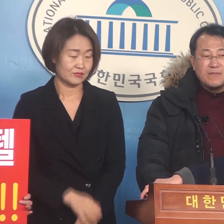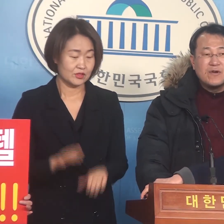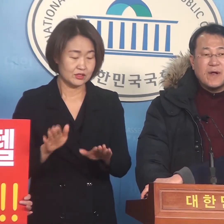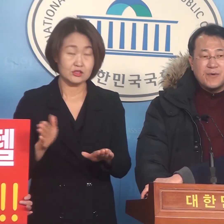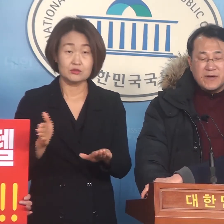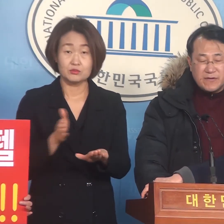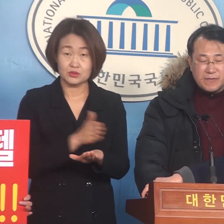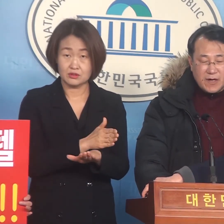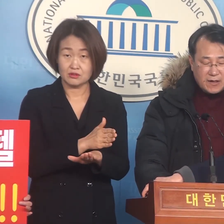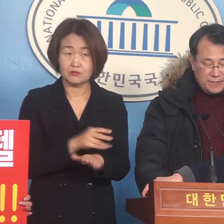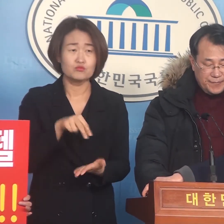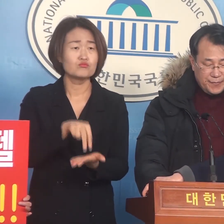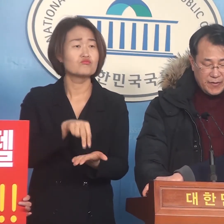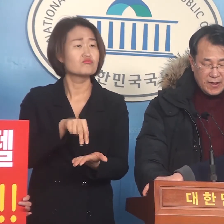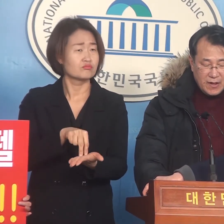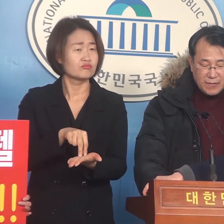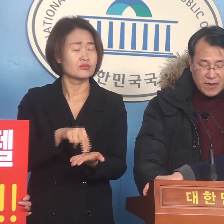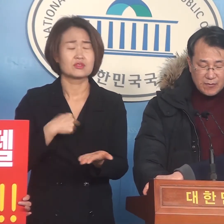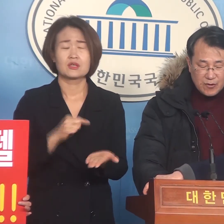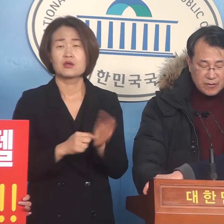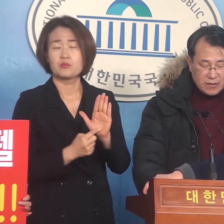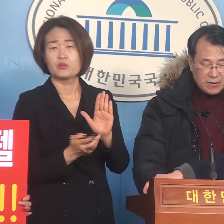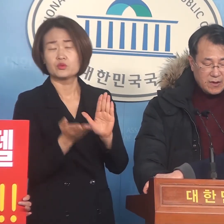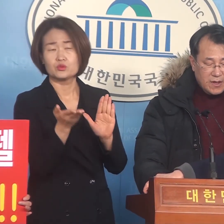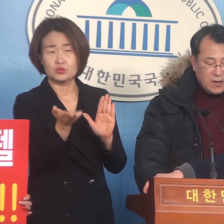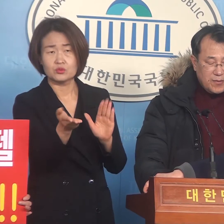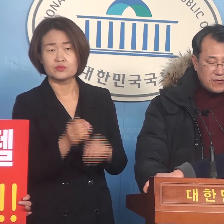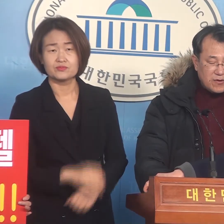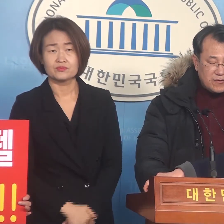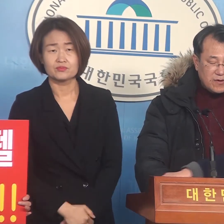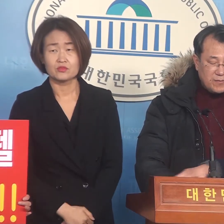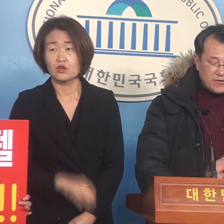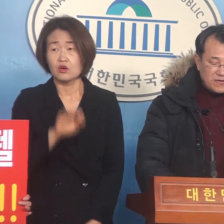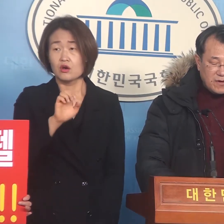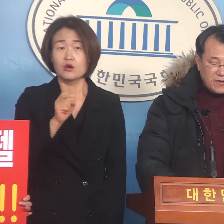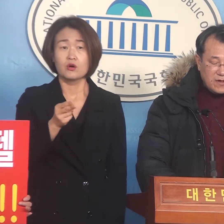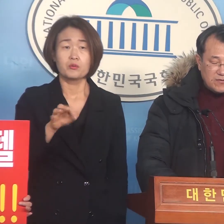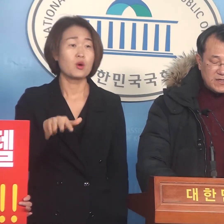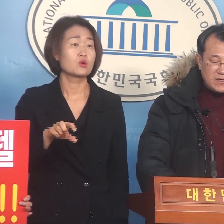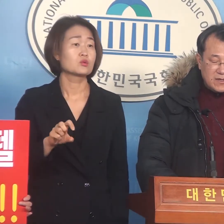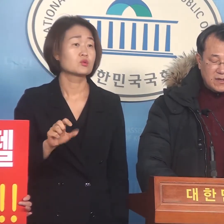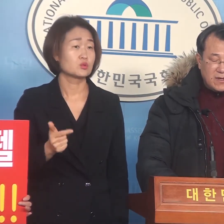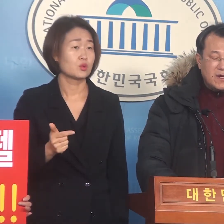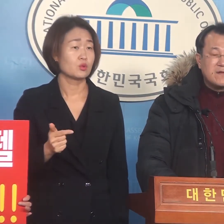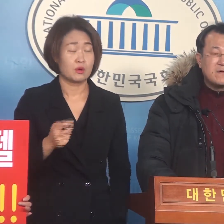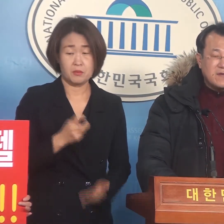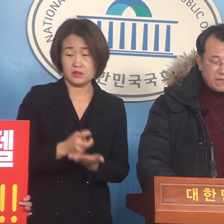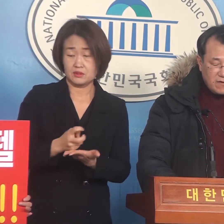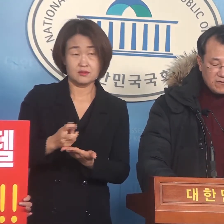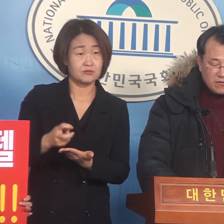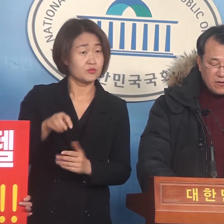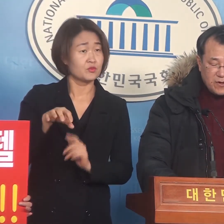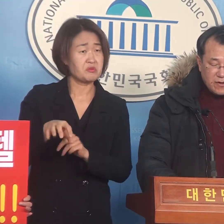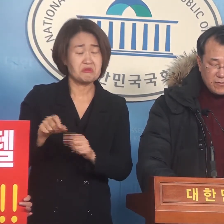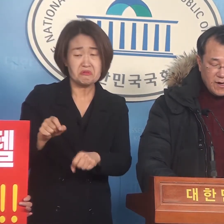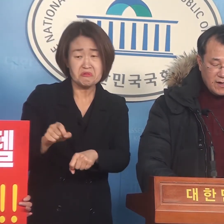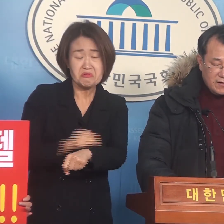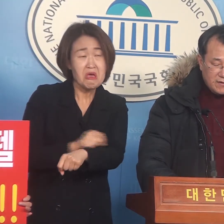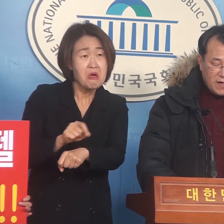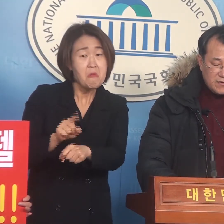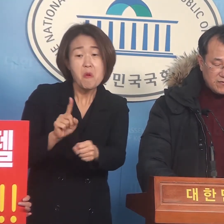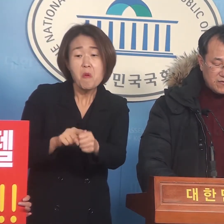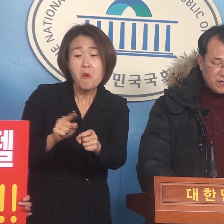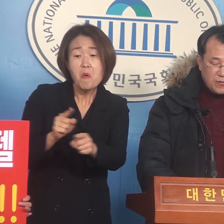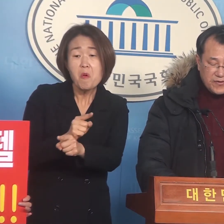지금부터 입장문을 발표하겠습니다. 입장문: 평촌 시외버스 터미널 부지의 특혜성 용도